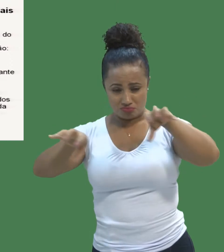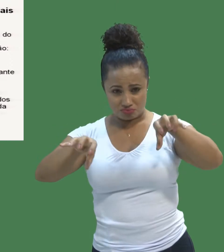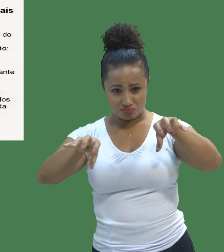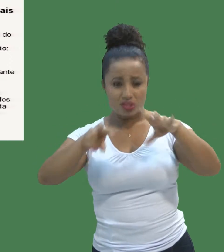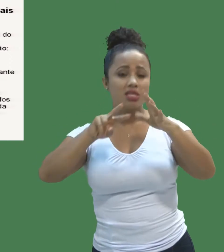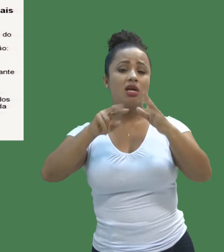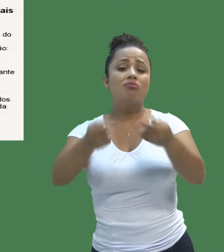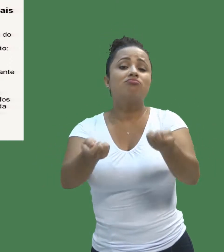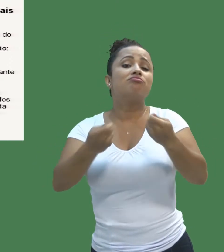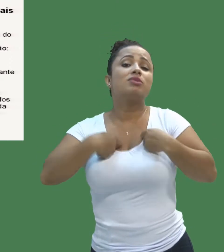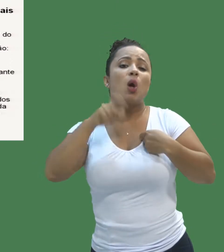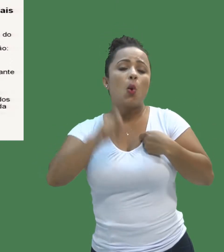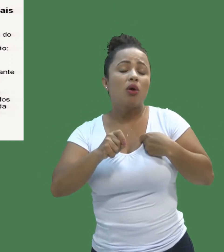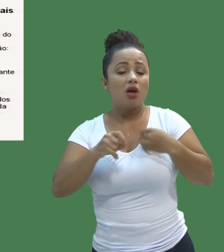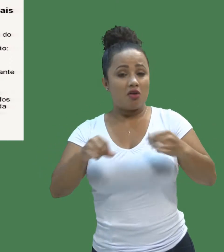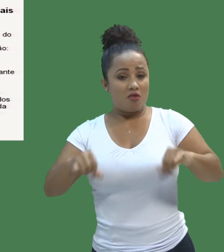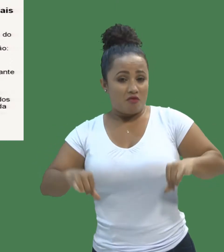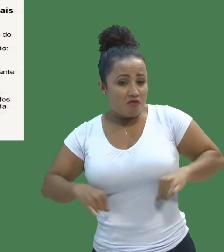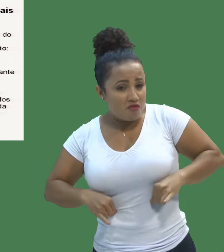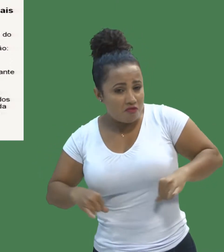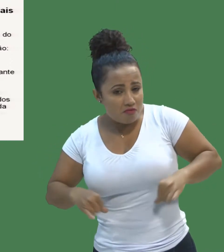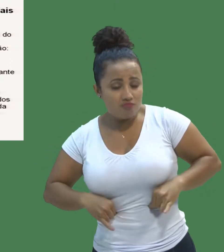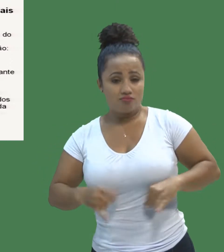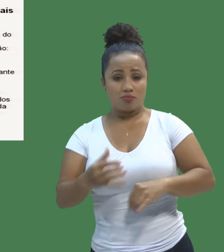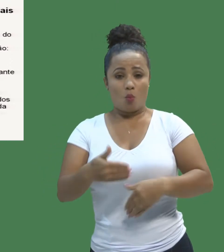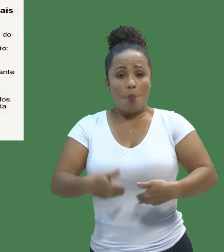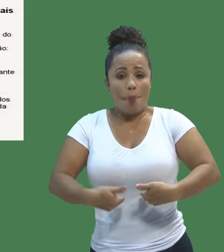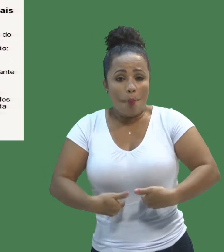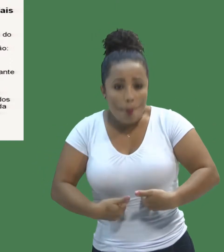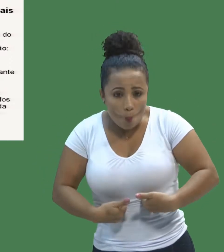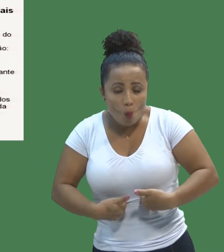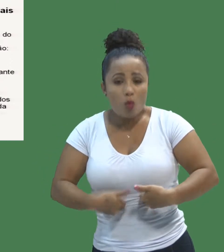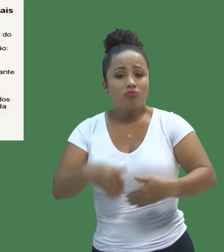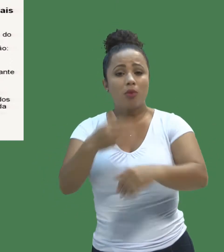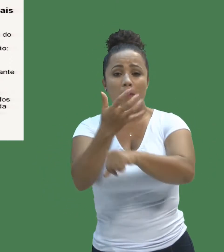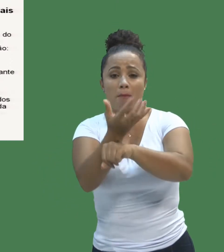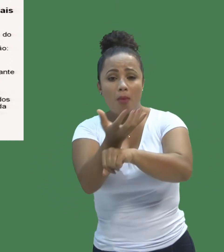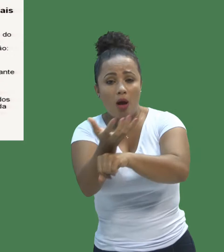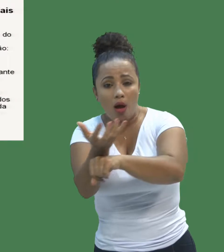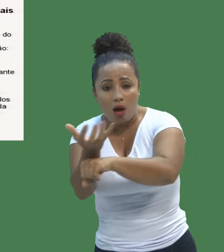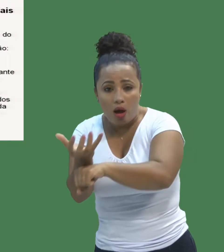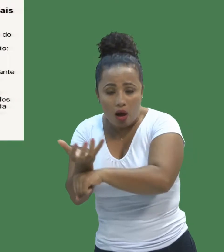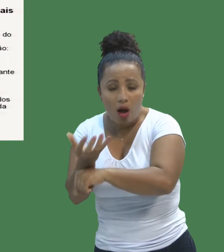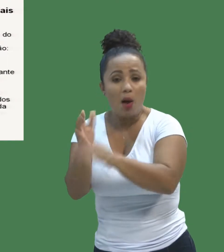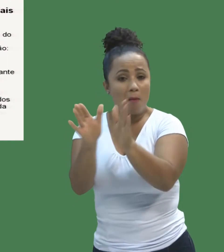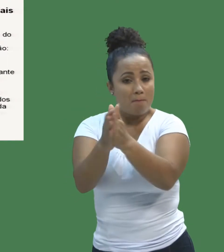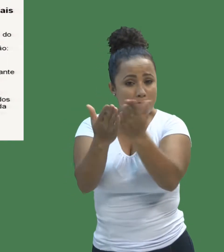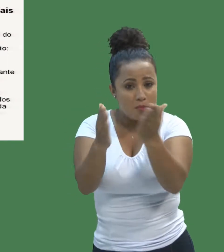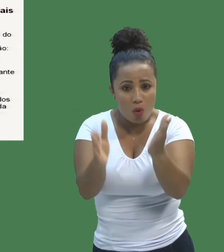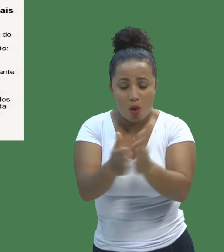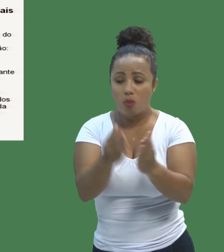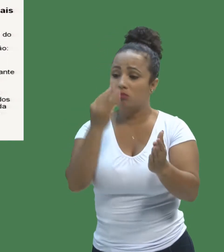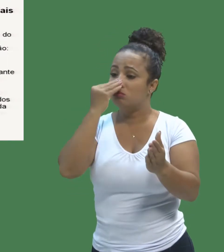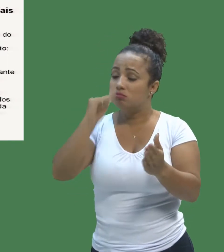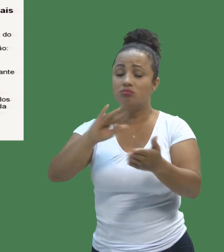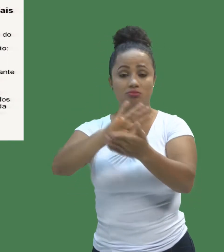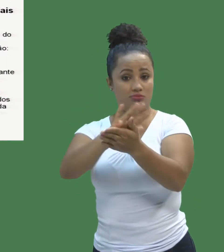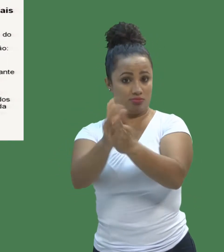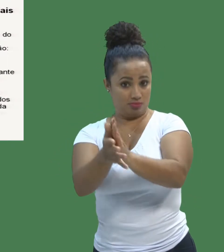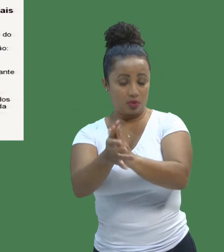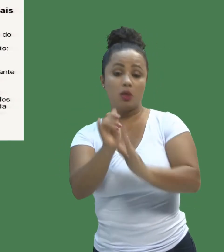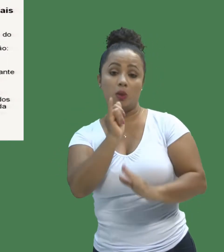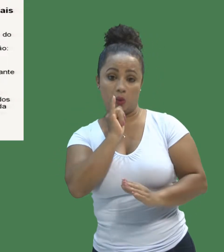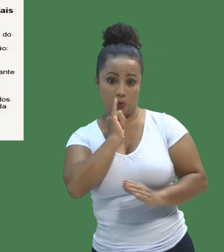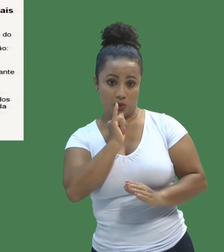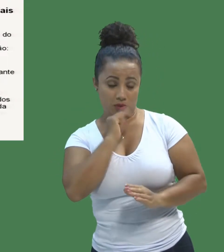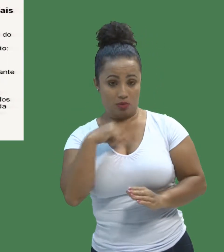miséria, fome e exclusão. Exemplo disso, desse Estado neoliberal, nós